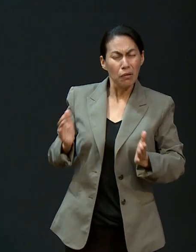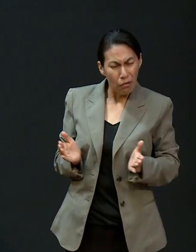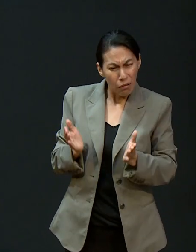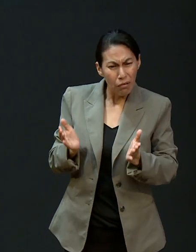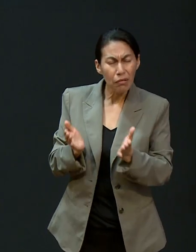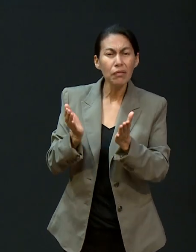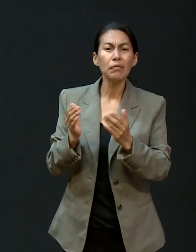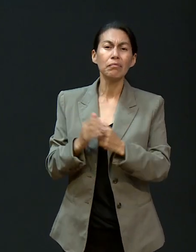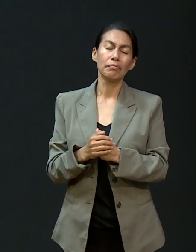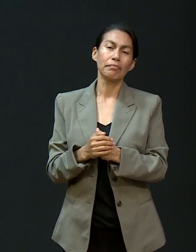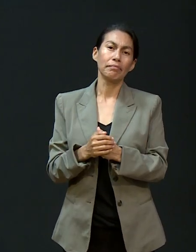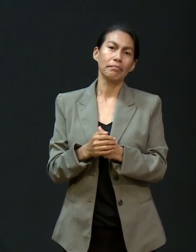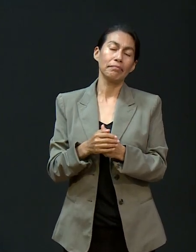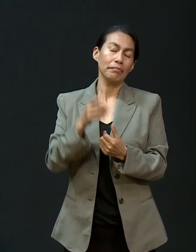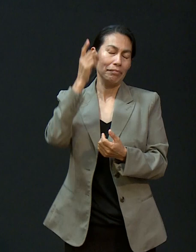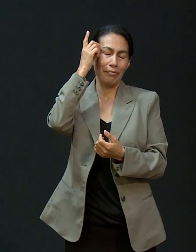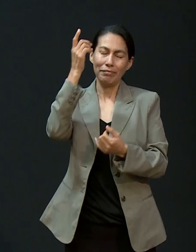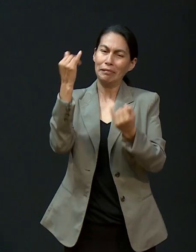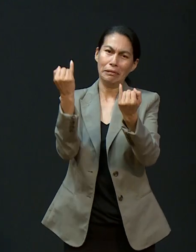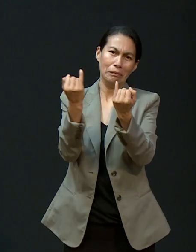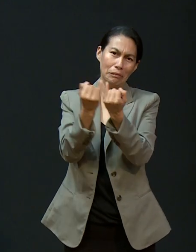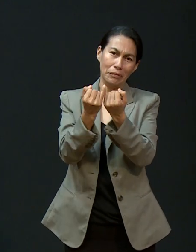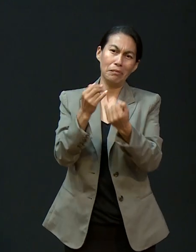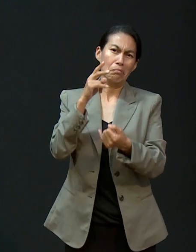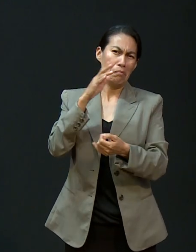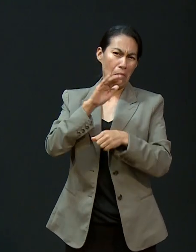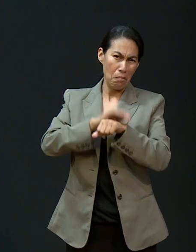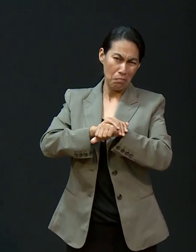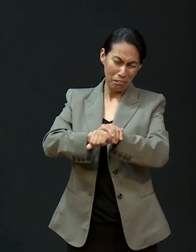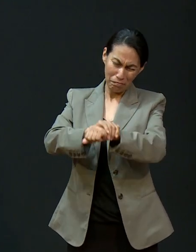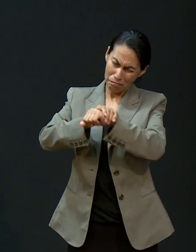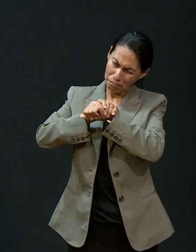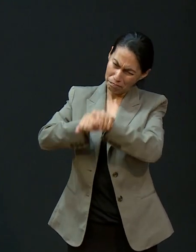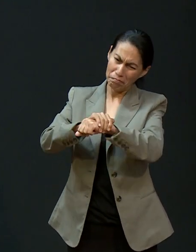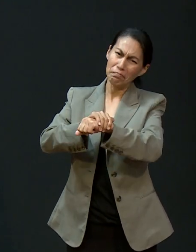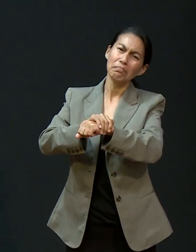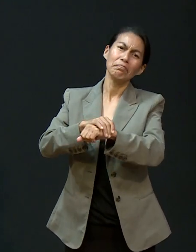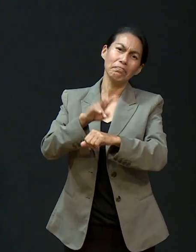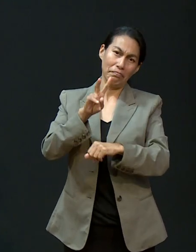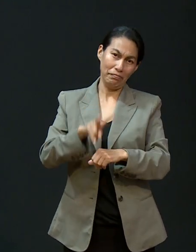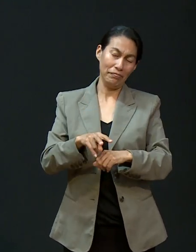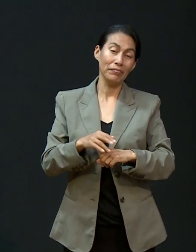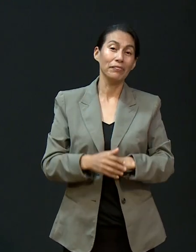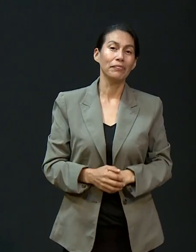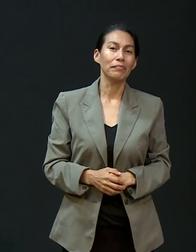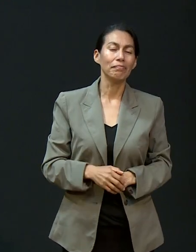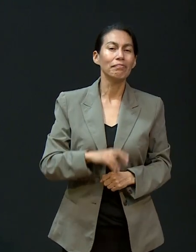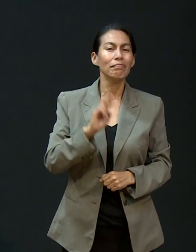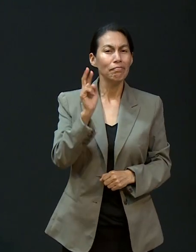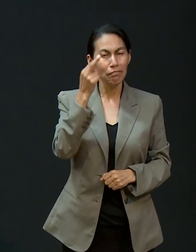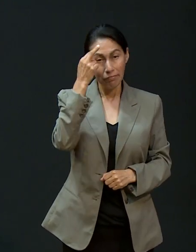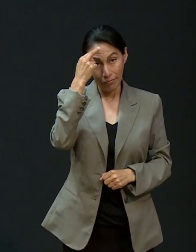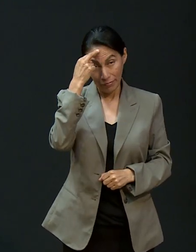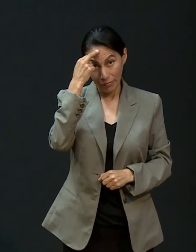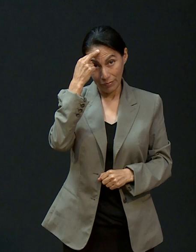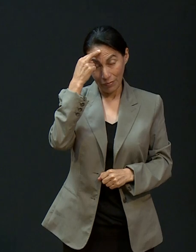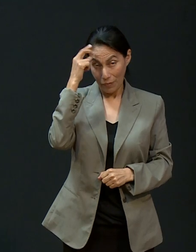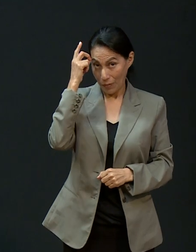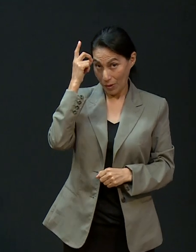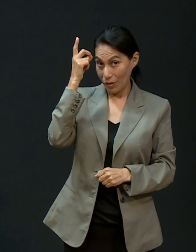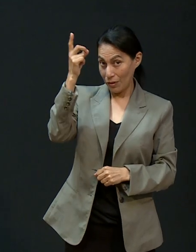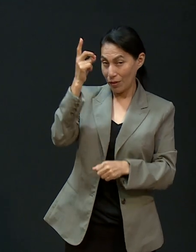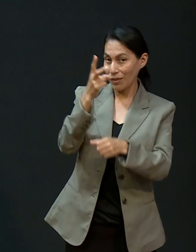ayudarte, puede animarte. Y así es Dios, un verdadero amigo. Recuerda que